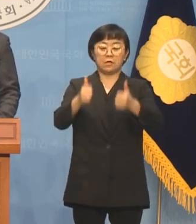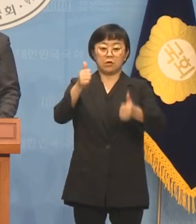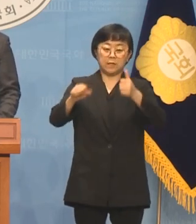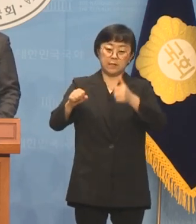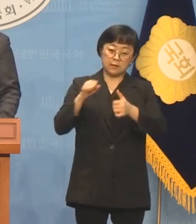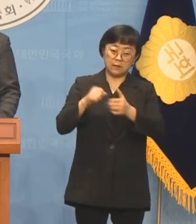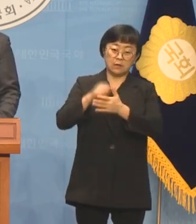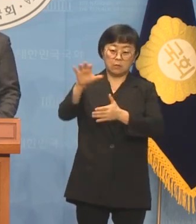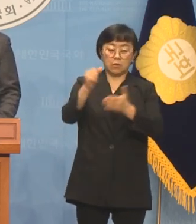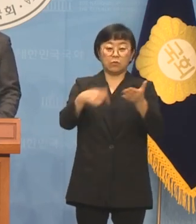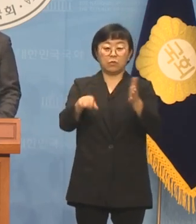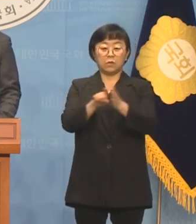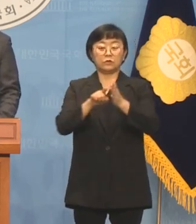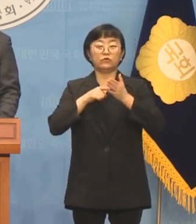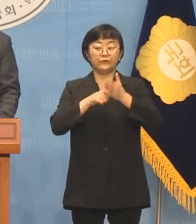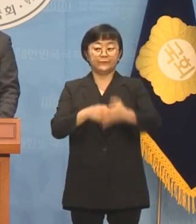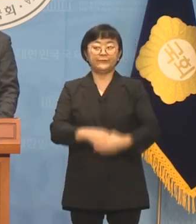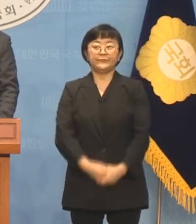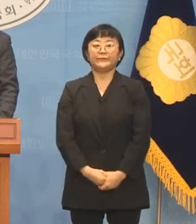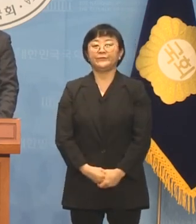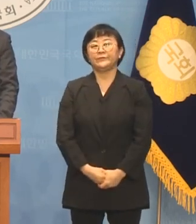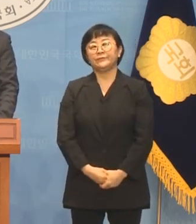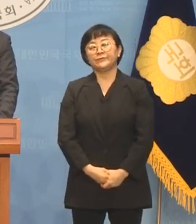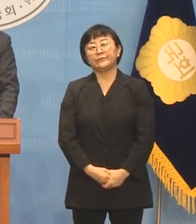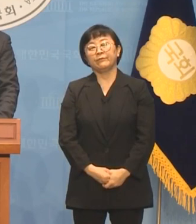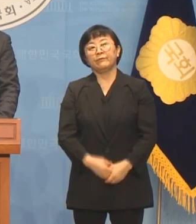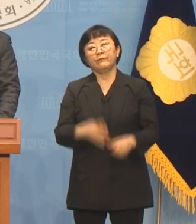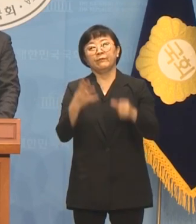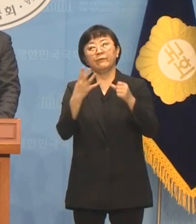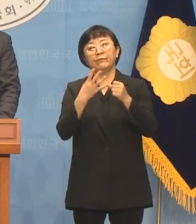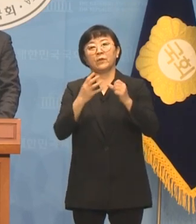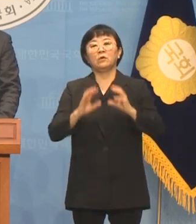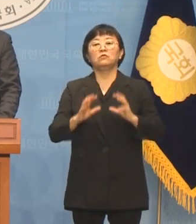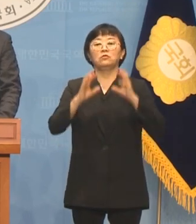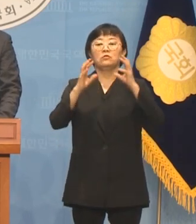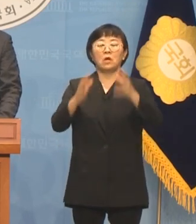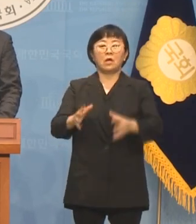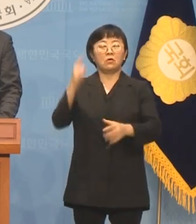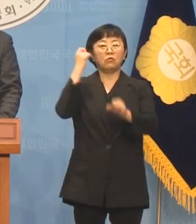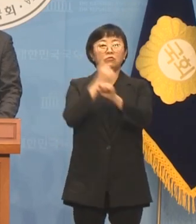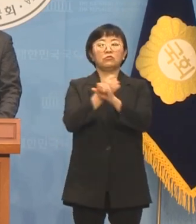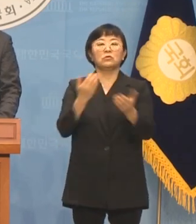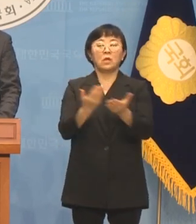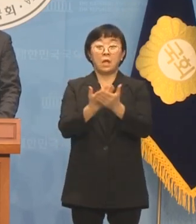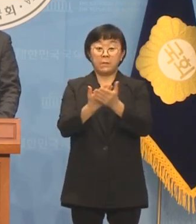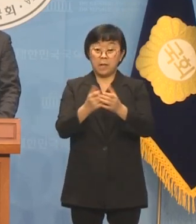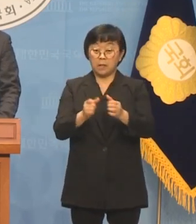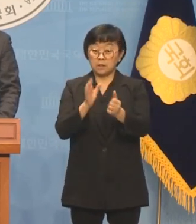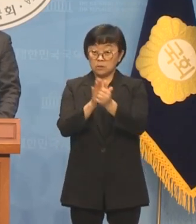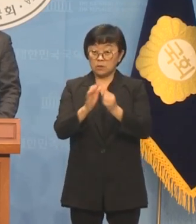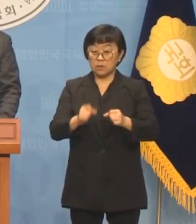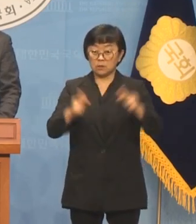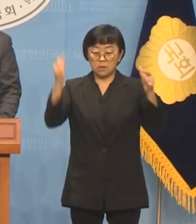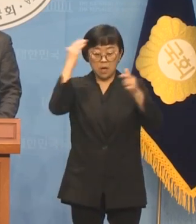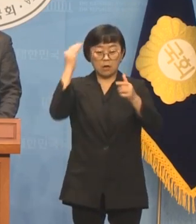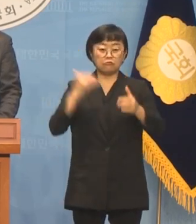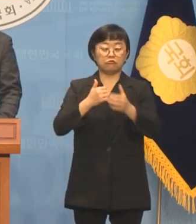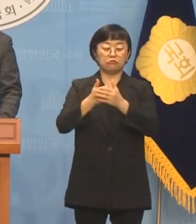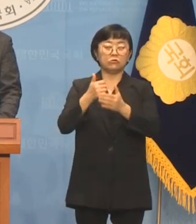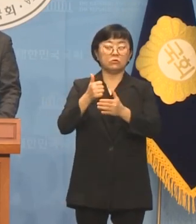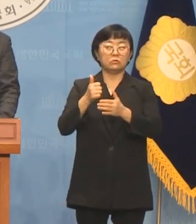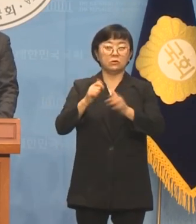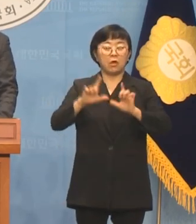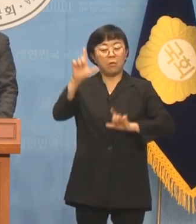확보를 동시에 추진해 가겠습니다. 넷째, 국가 R&D 지원 확대, 한국형 다르파